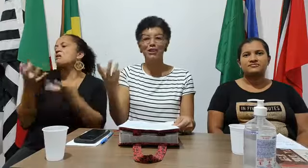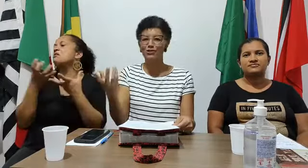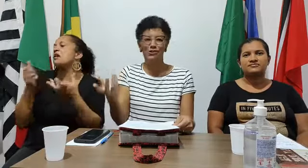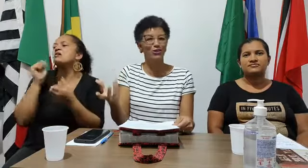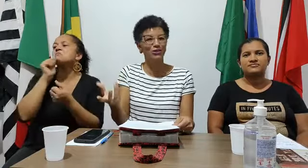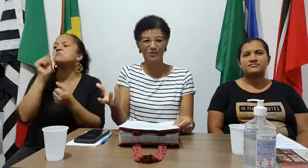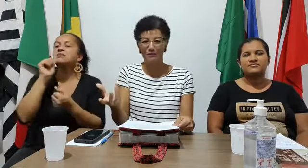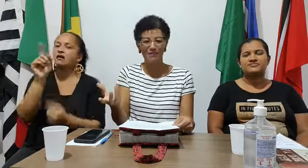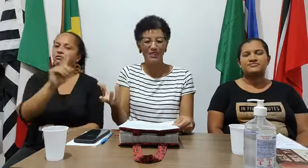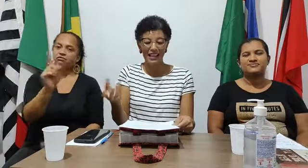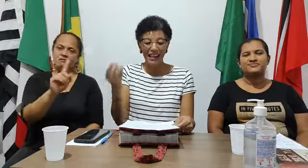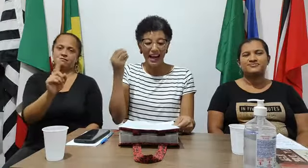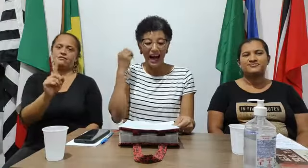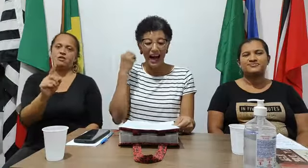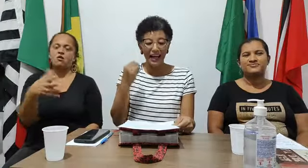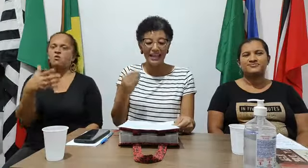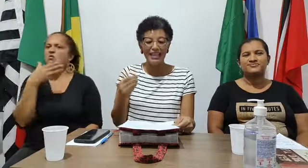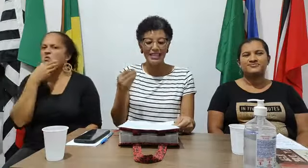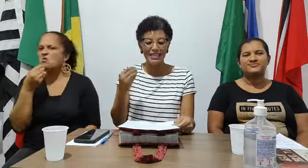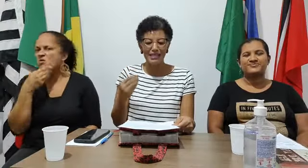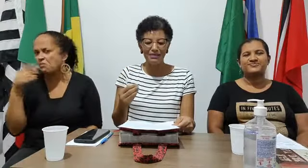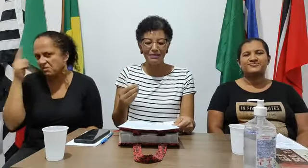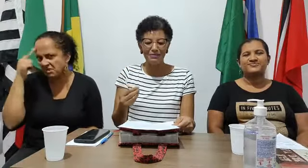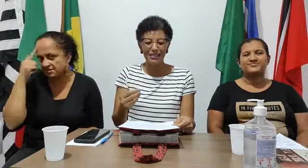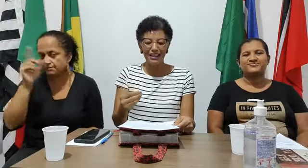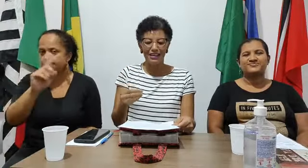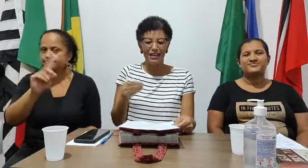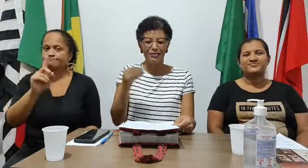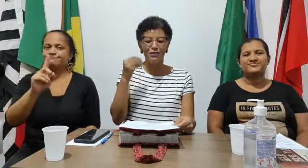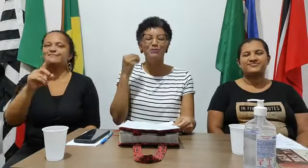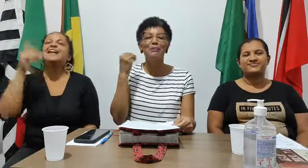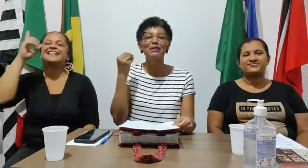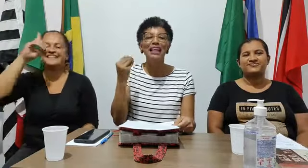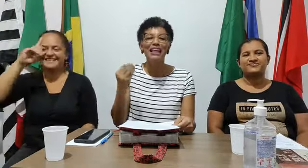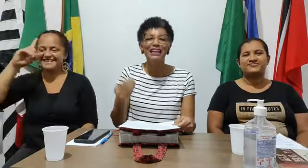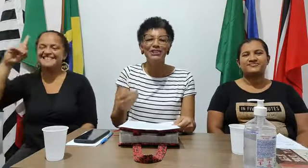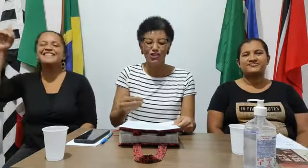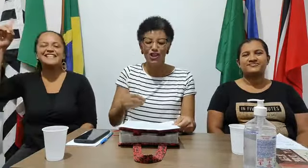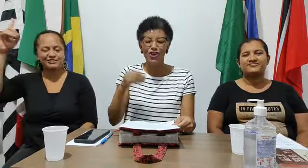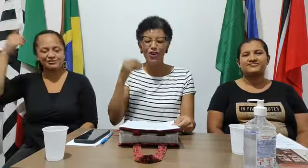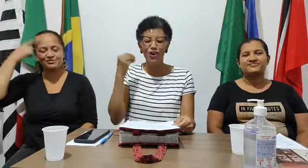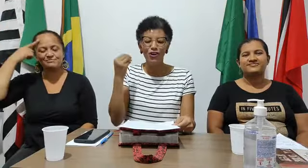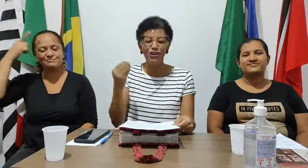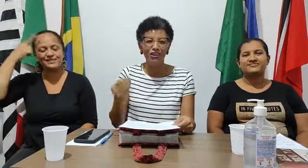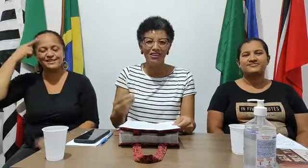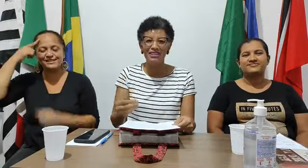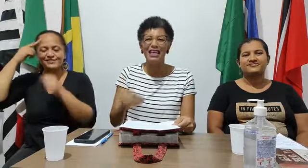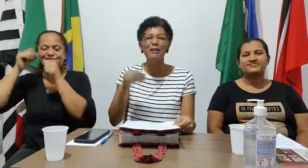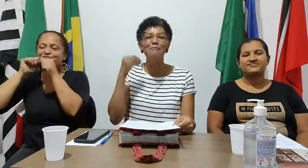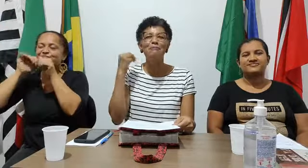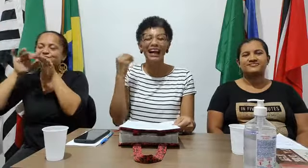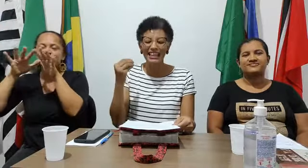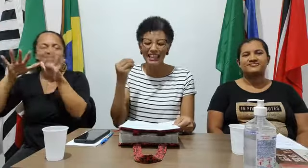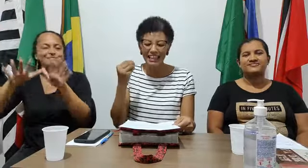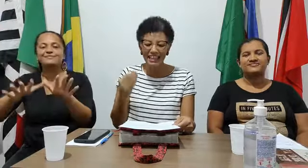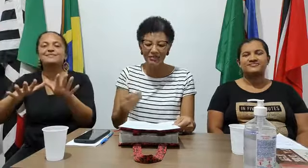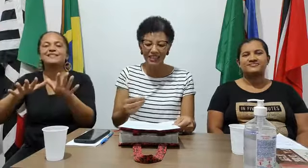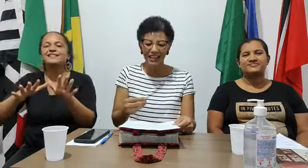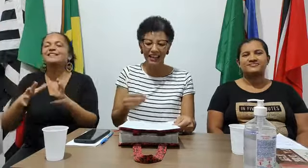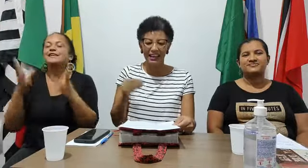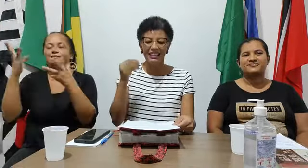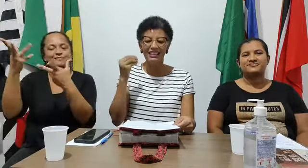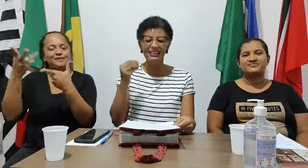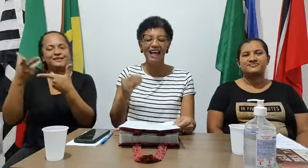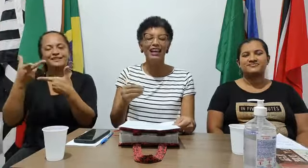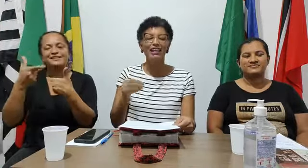que pensou. A criação da mulher foi uma brilhante, gloriosa e